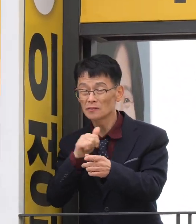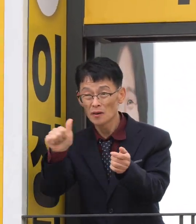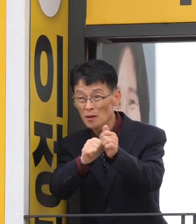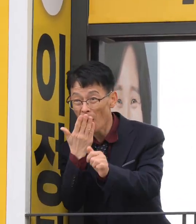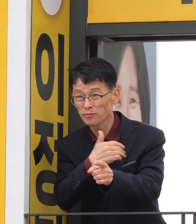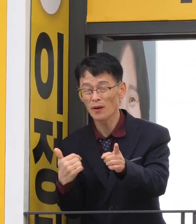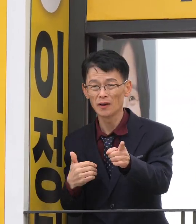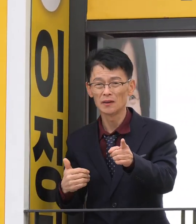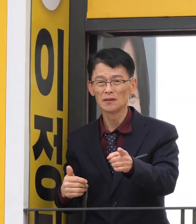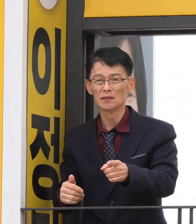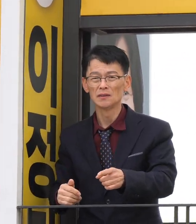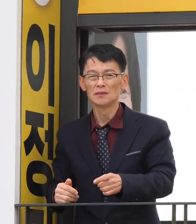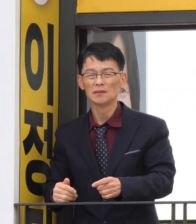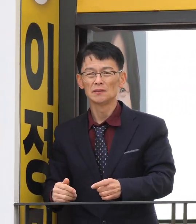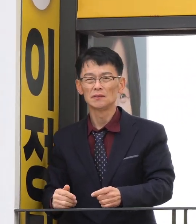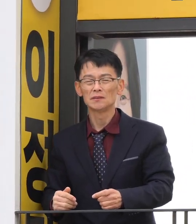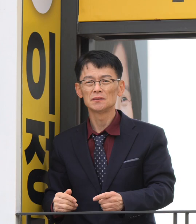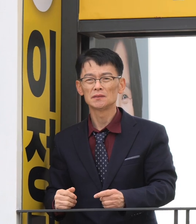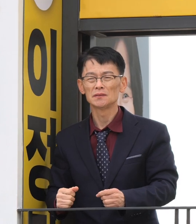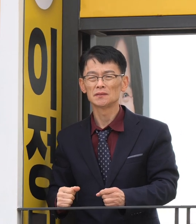있겠습니까?